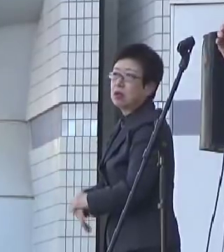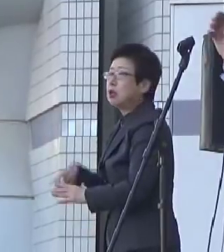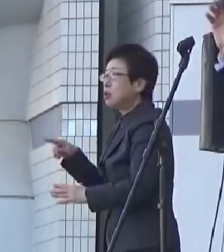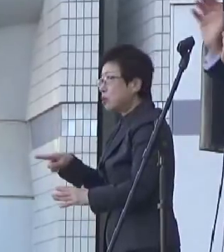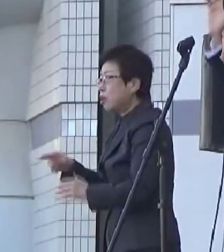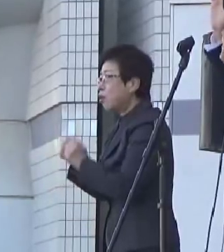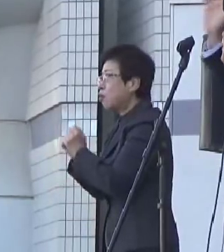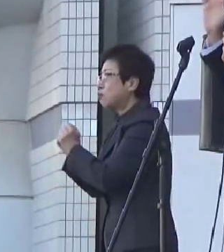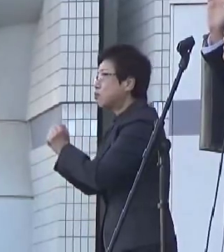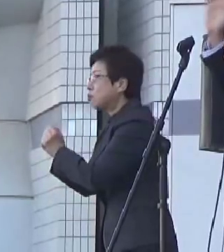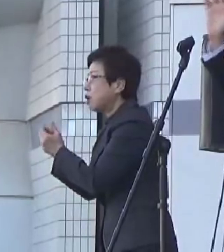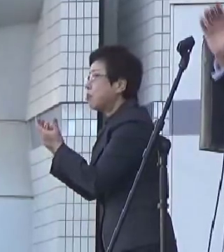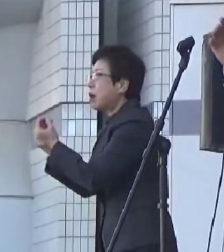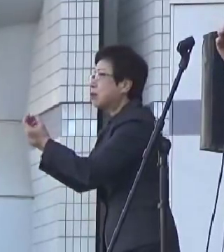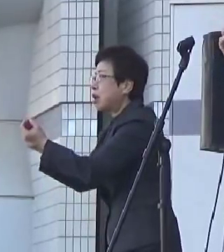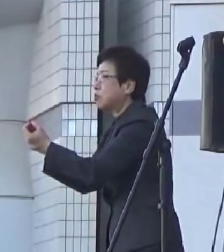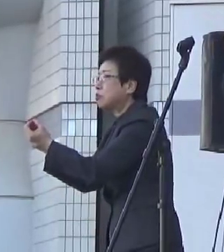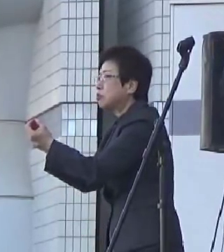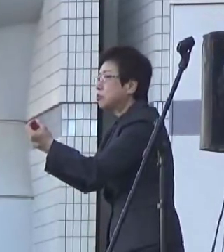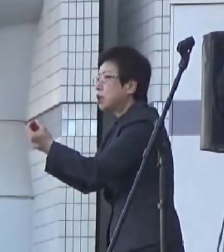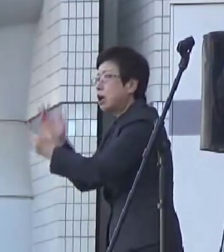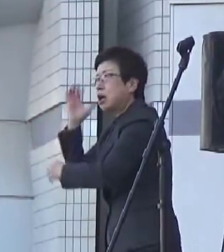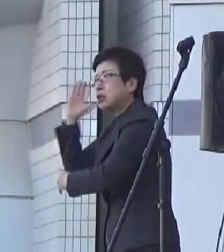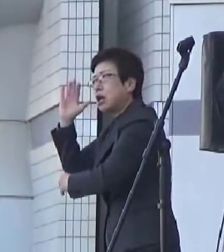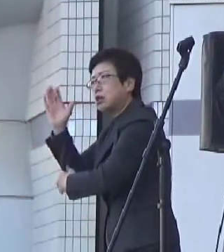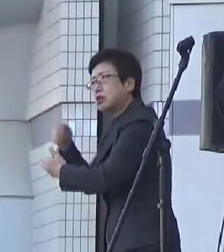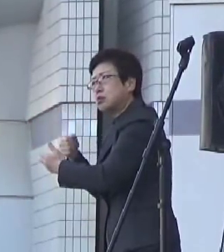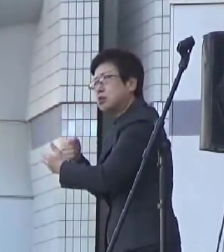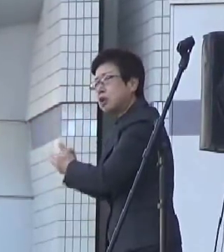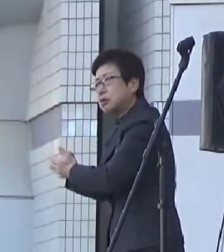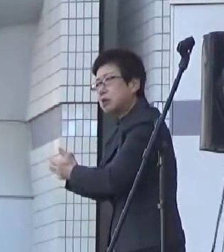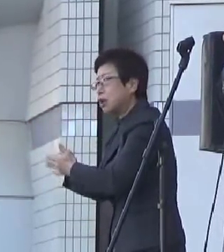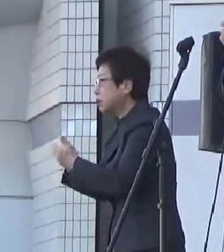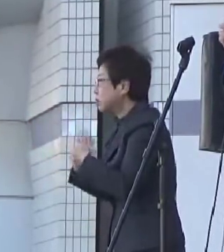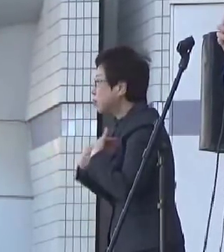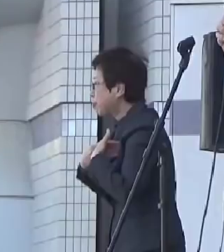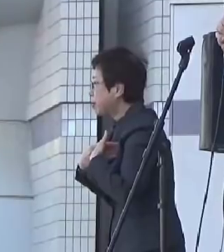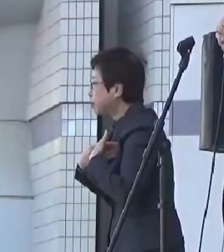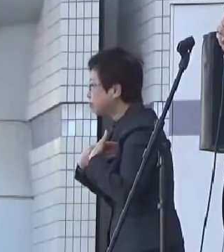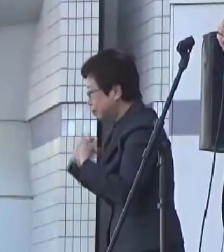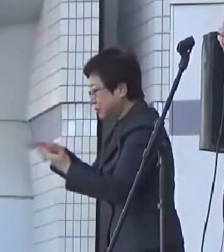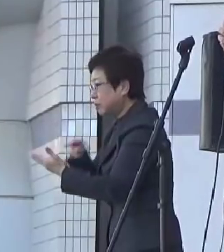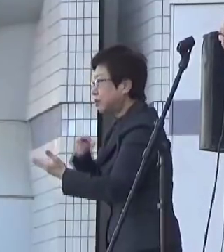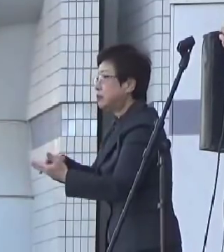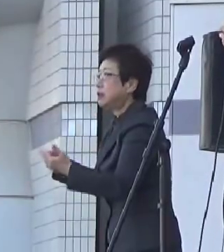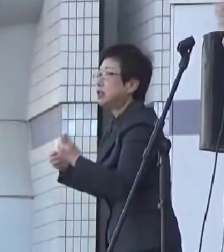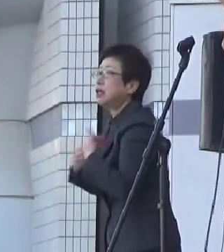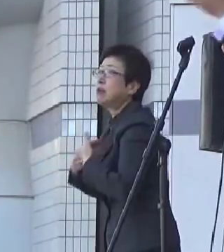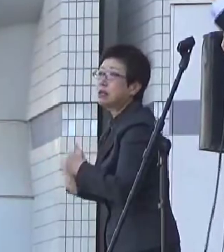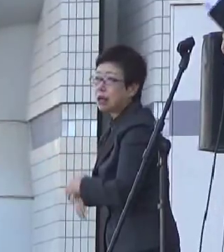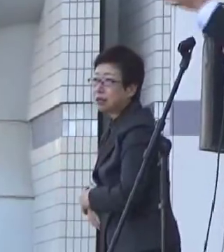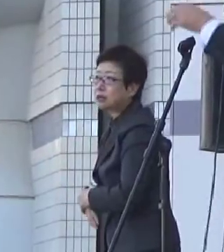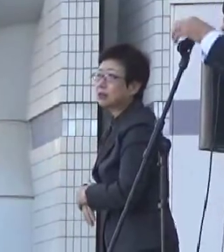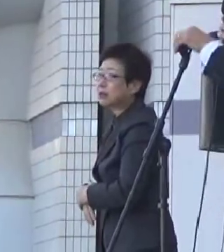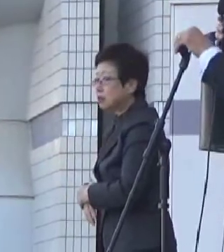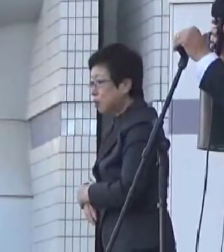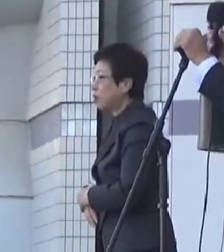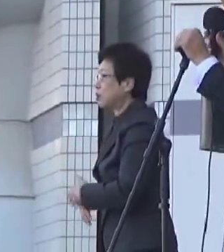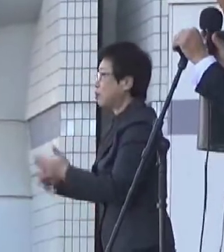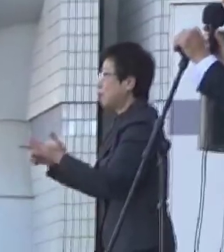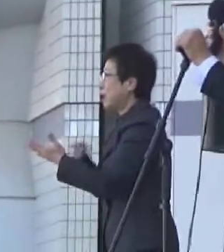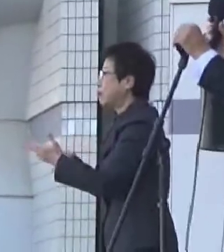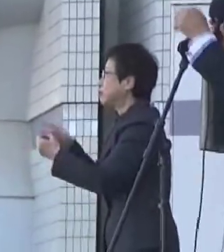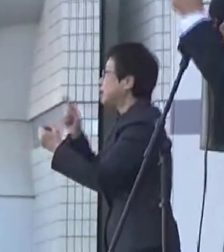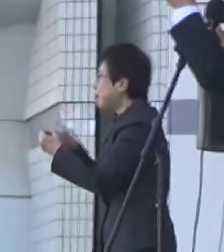を、これは政治の決断としてきちっとけじめをつけなければいけません。そのけじめをつけ